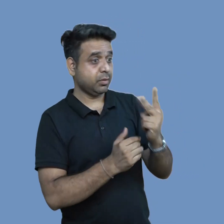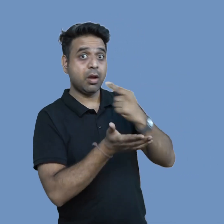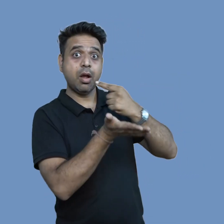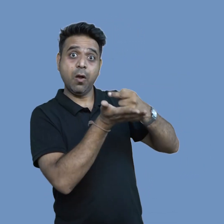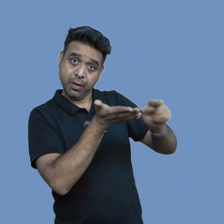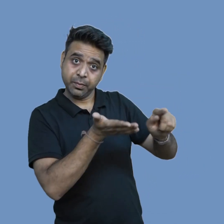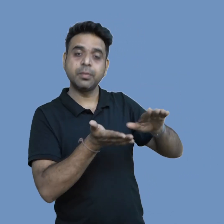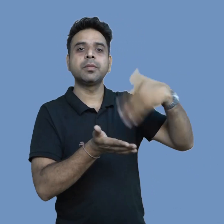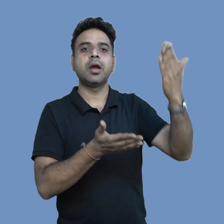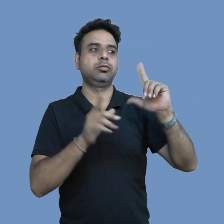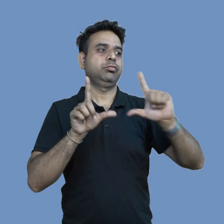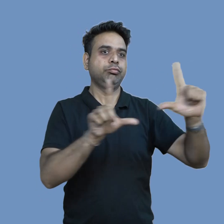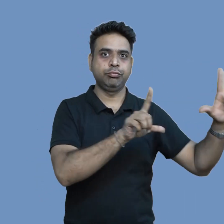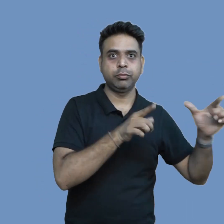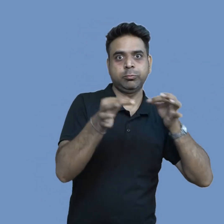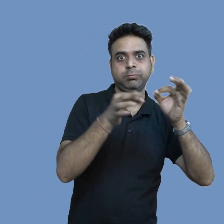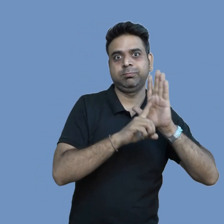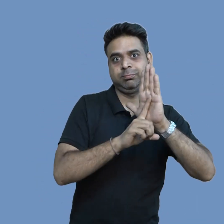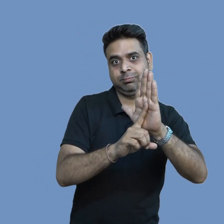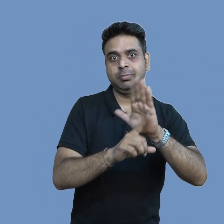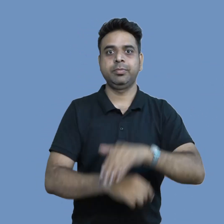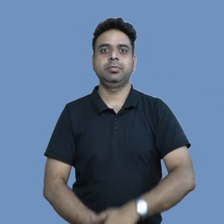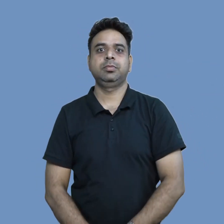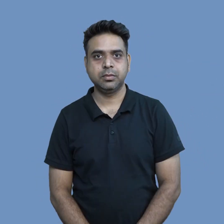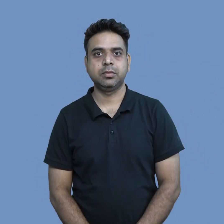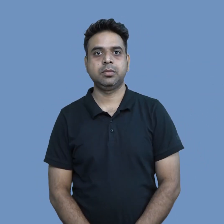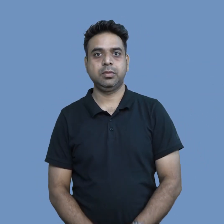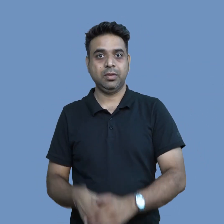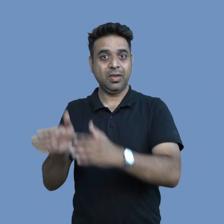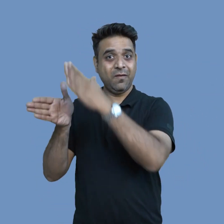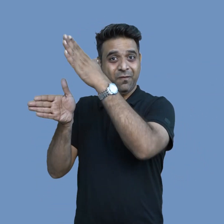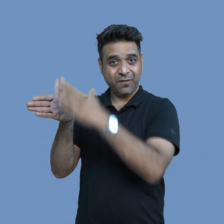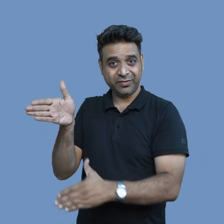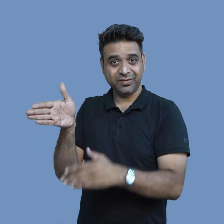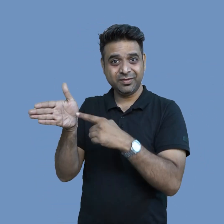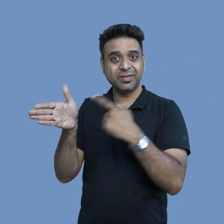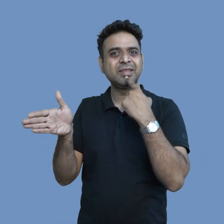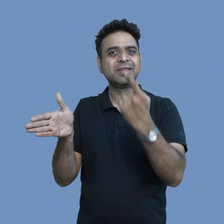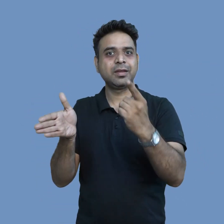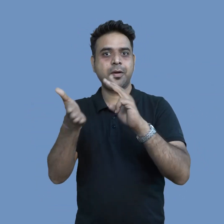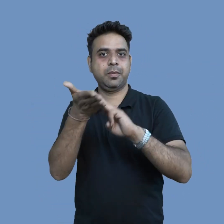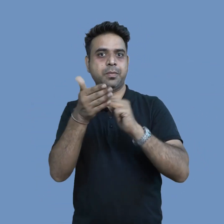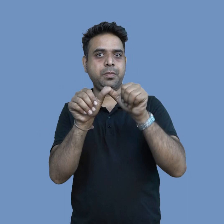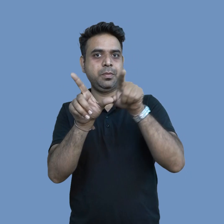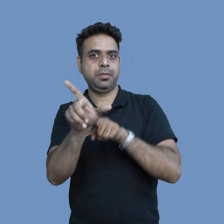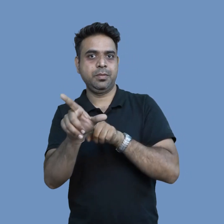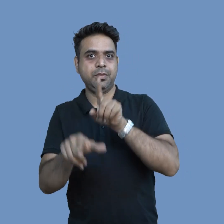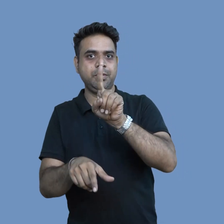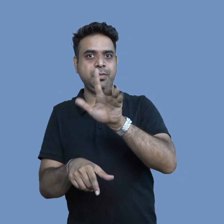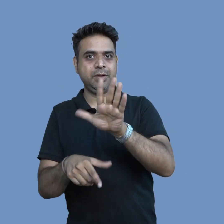आपको एनसीडी को मेल करना पड़ेगा। वह सारी जानकारी आपके ब्रोशर पर उपलब्ध है। इस ब्रोशर पर हमने देख सकते हैं कि मई 15 तारीख